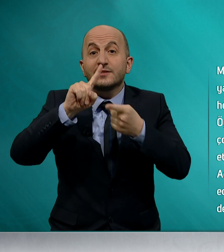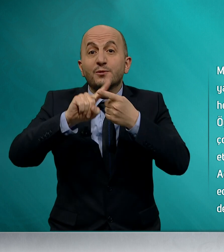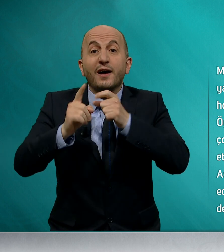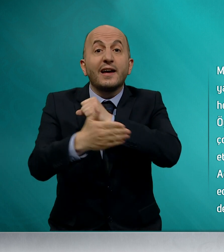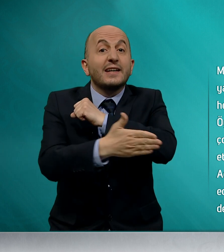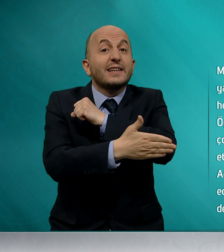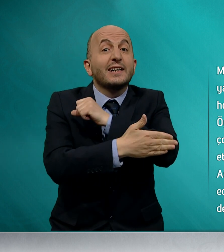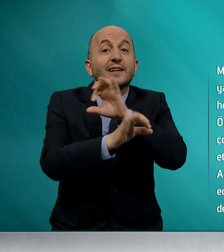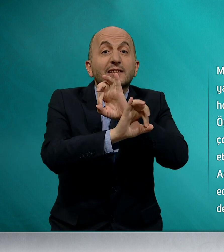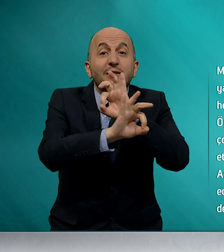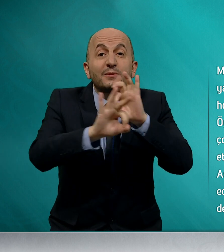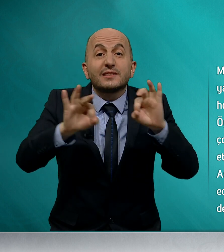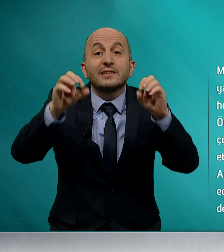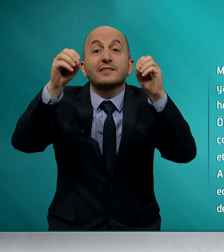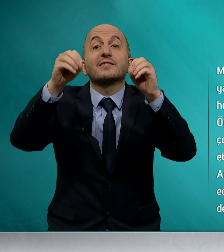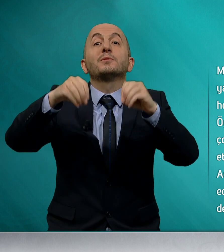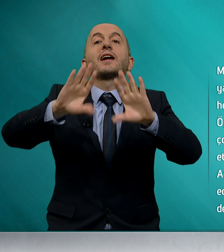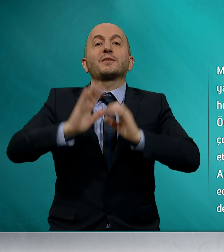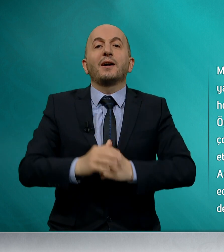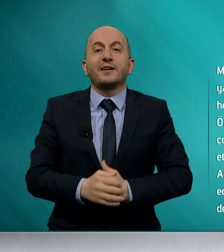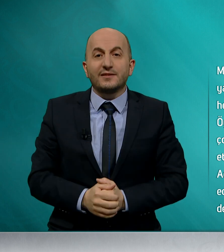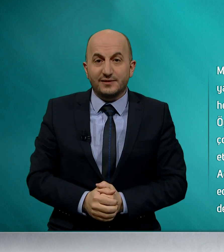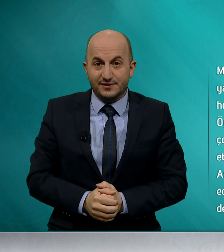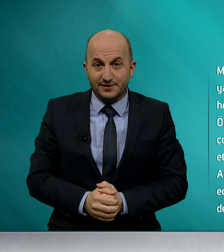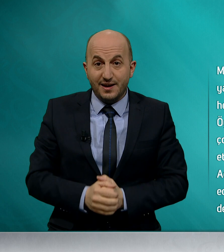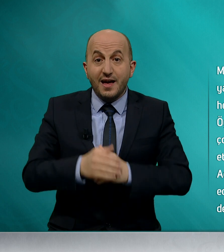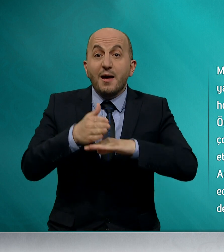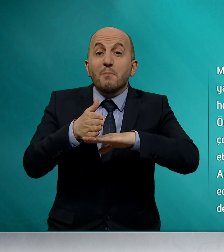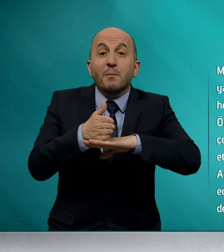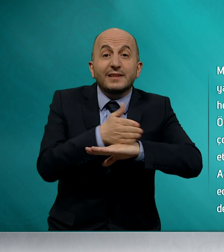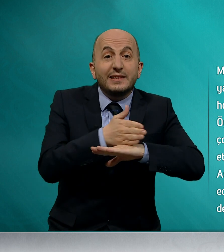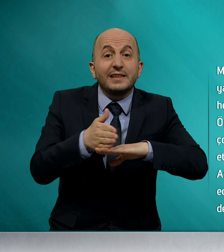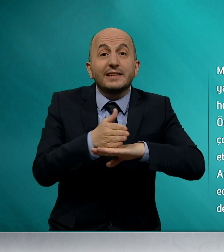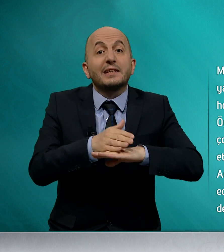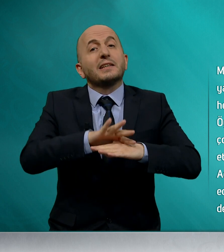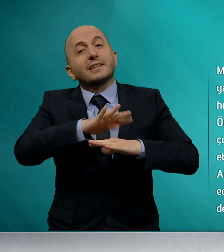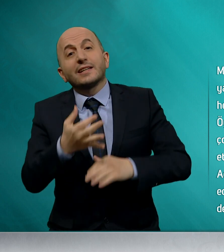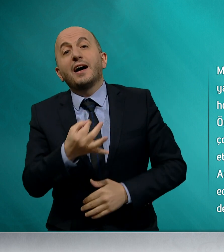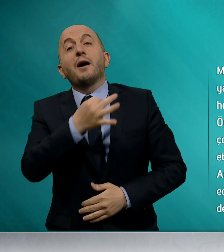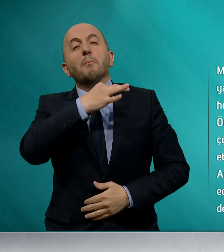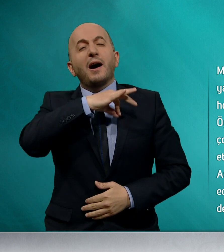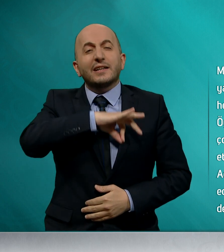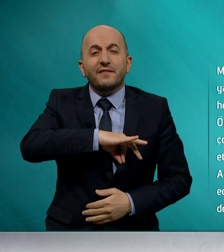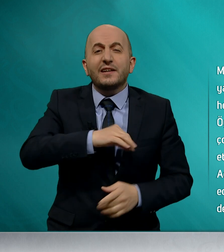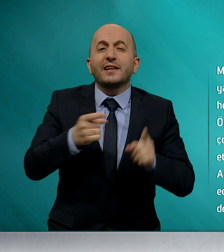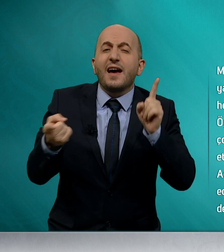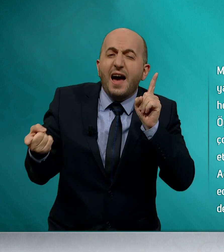ve yardımsız bırakmaz. Maddi ya da manevi